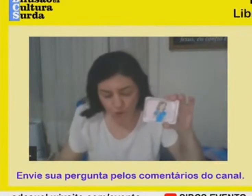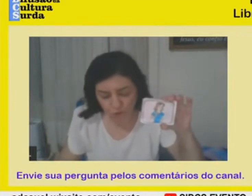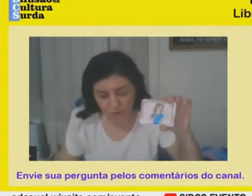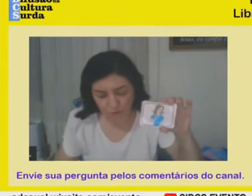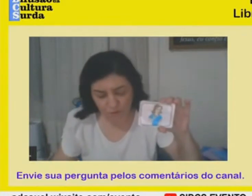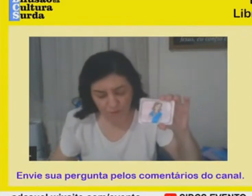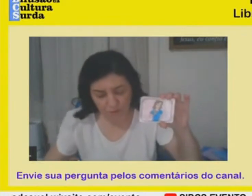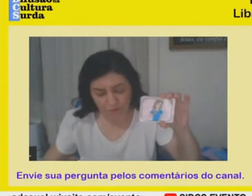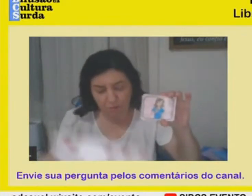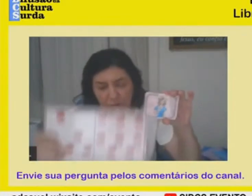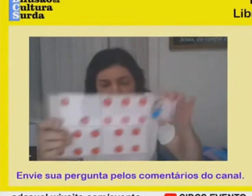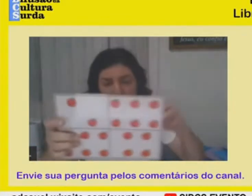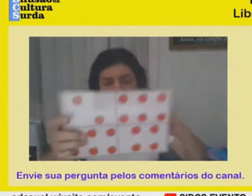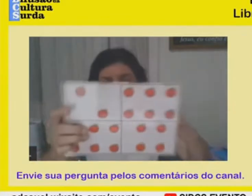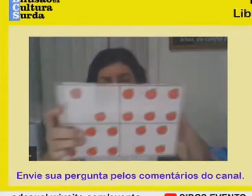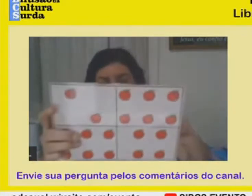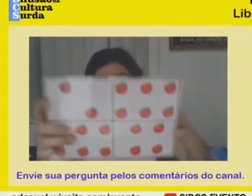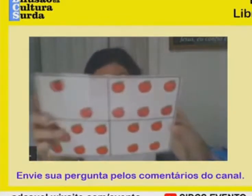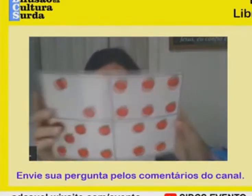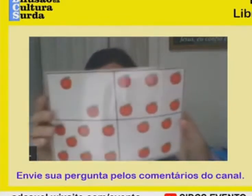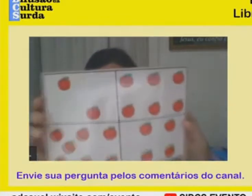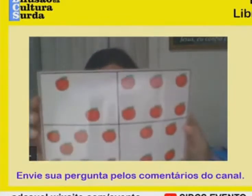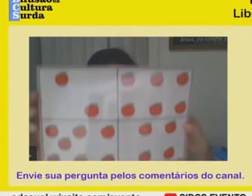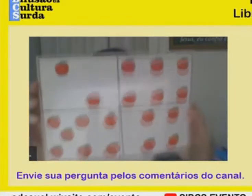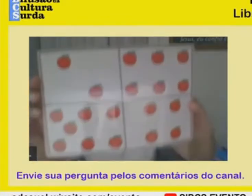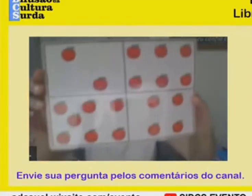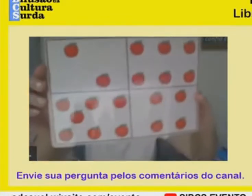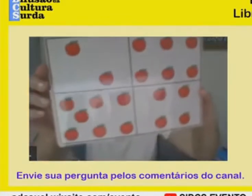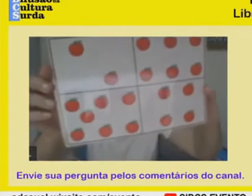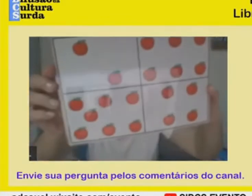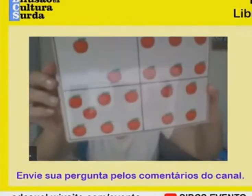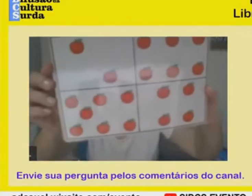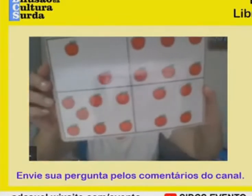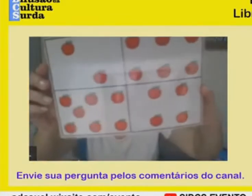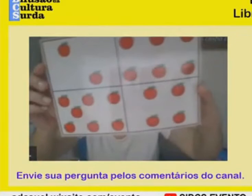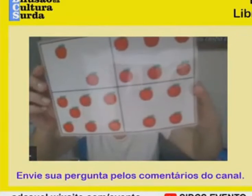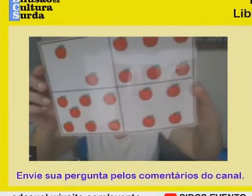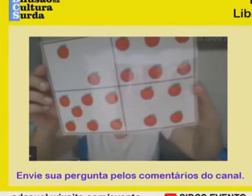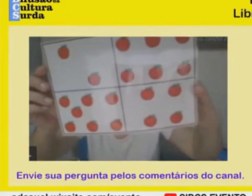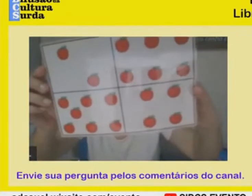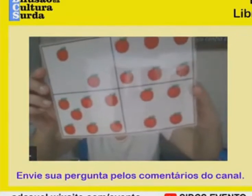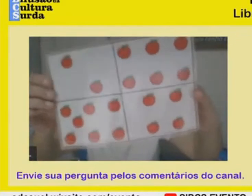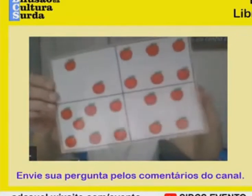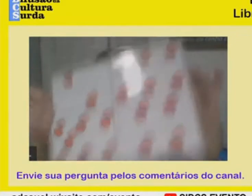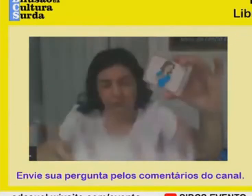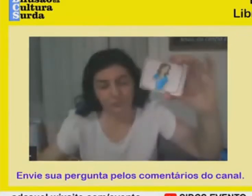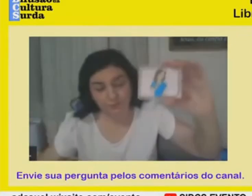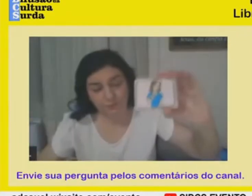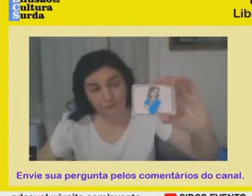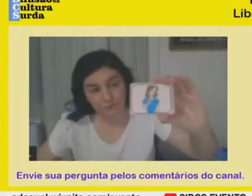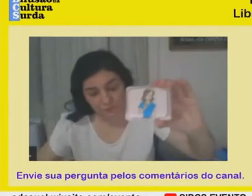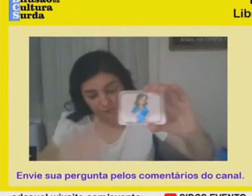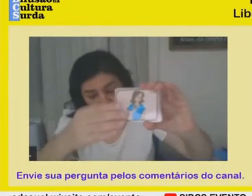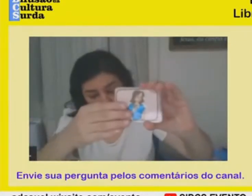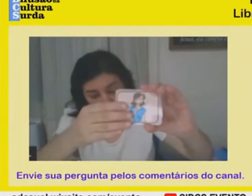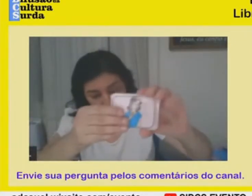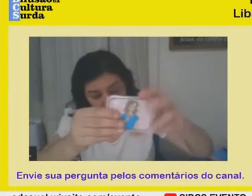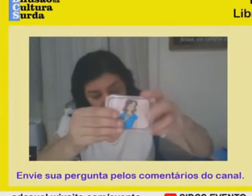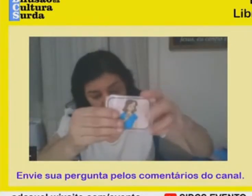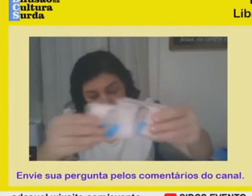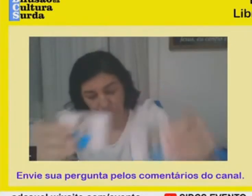já. Então aqui, ó, número 4. E aí tá fazendo o número 4. Onde tem